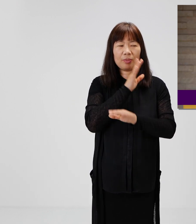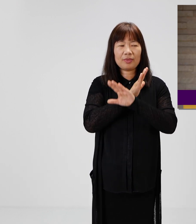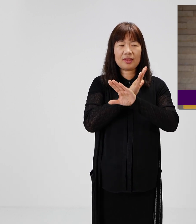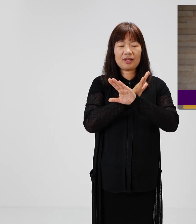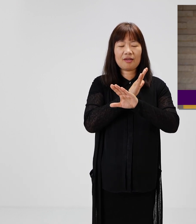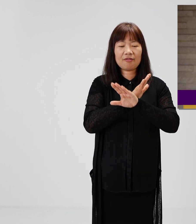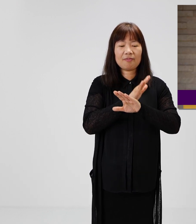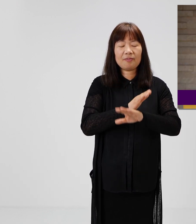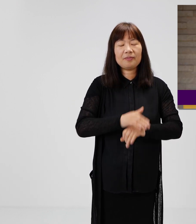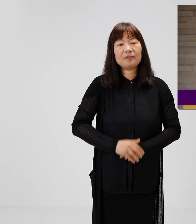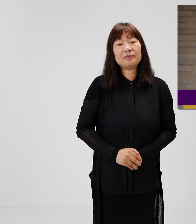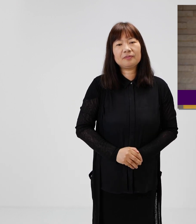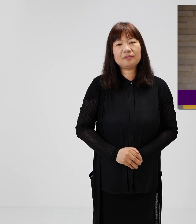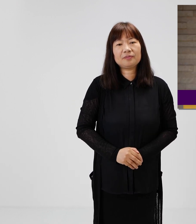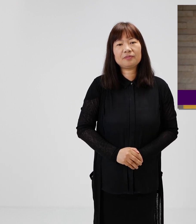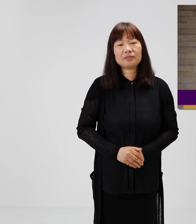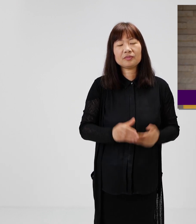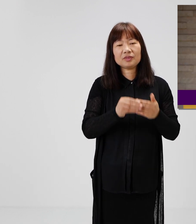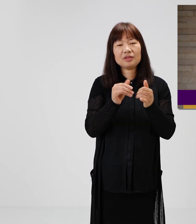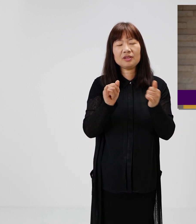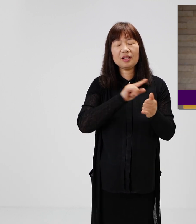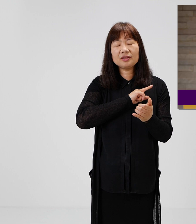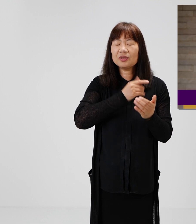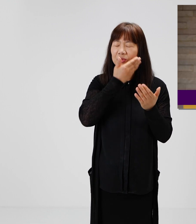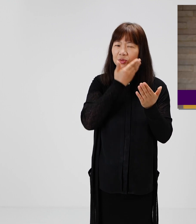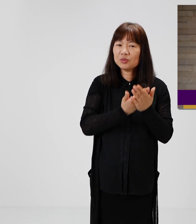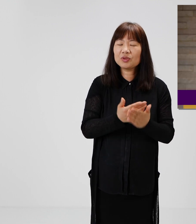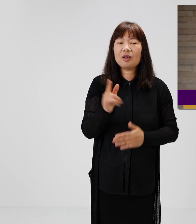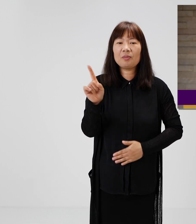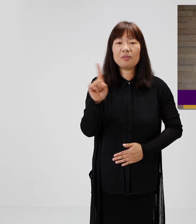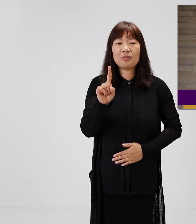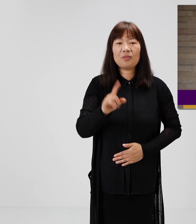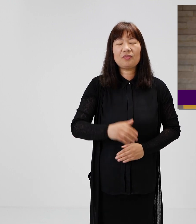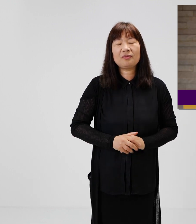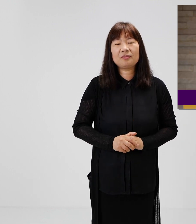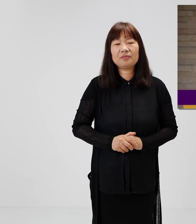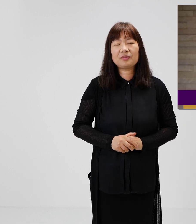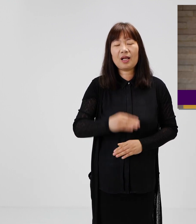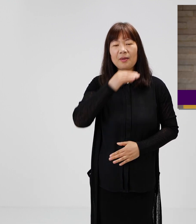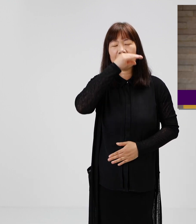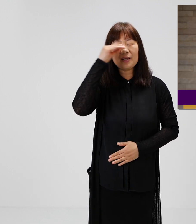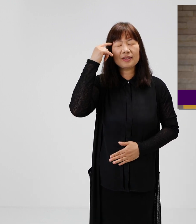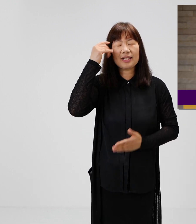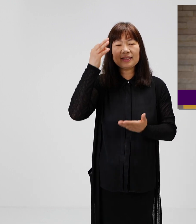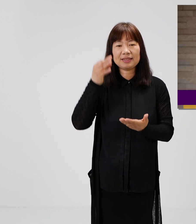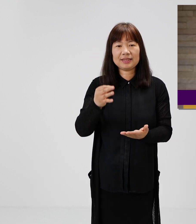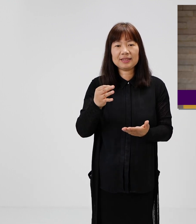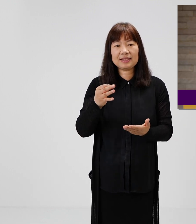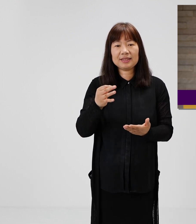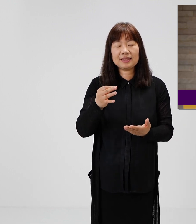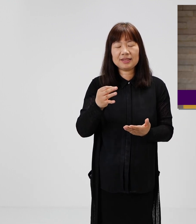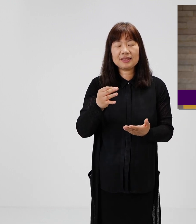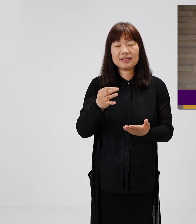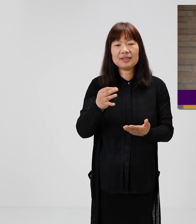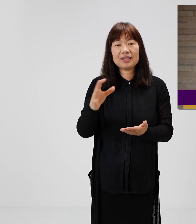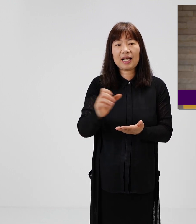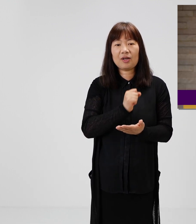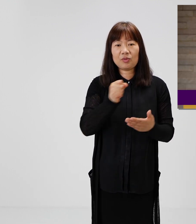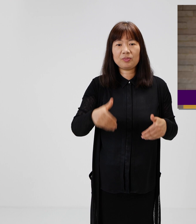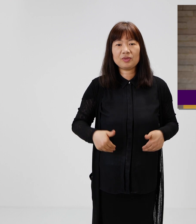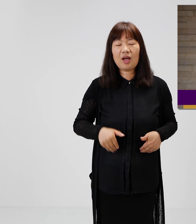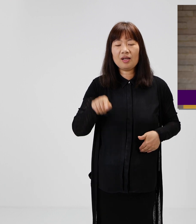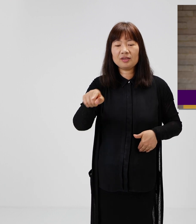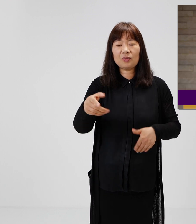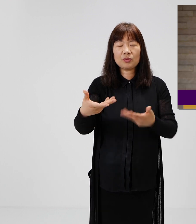여러분. 리더에게 가장 중요한 것은 바른 가치관입니다. 그